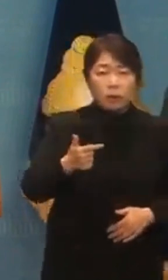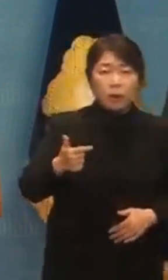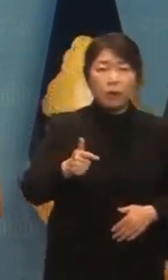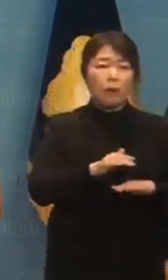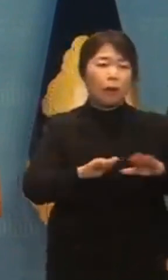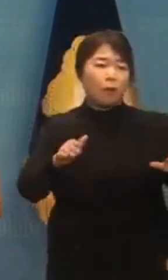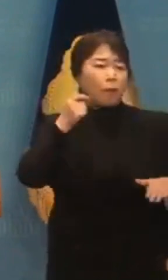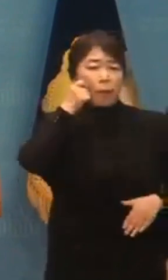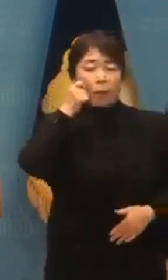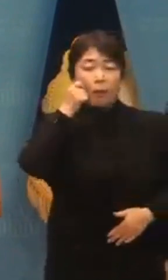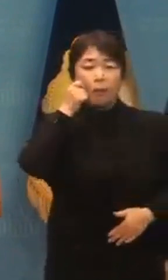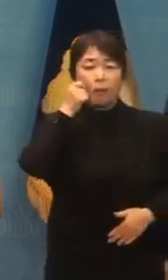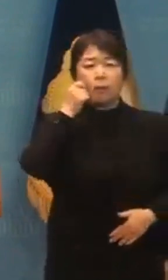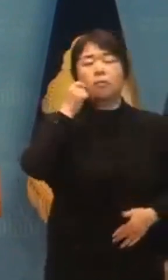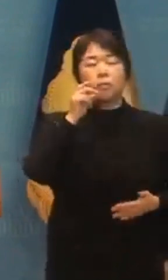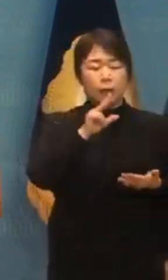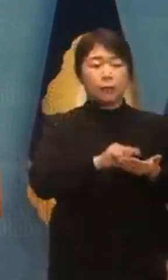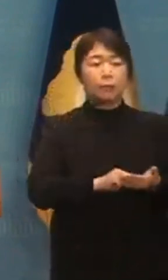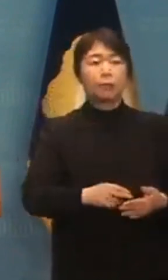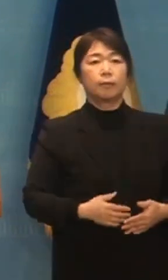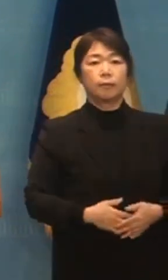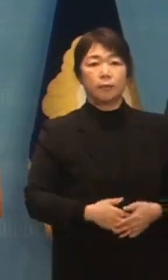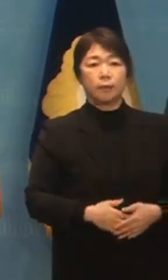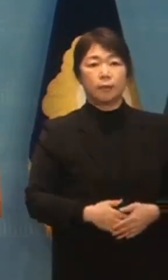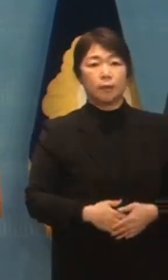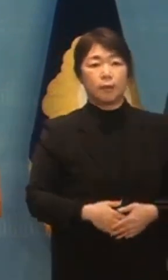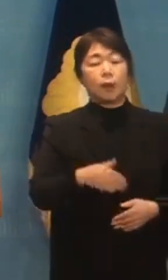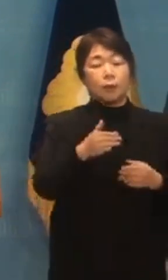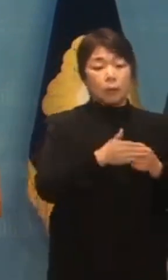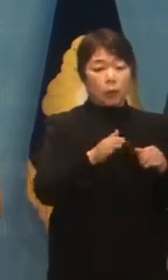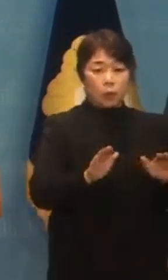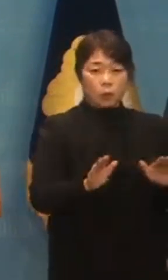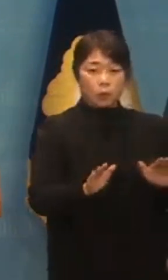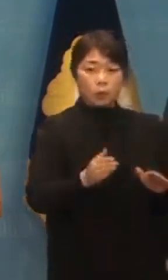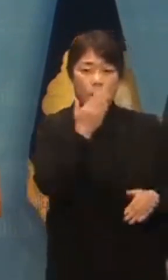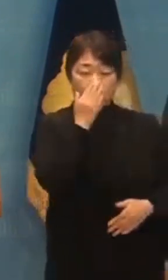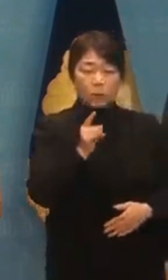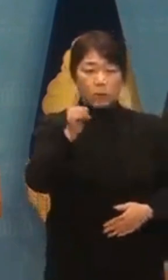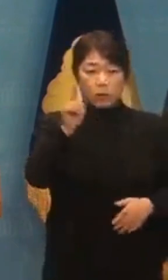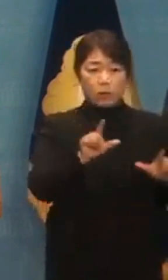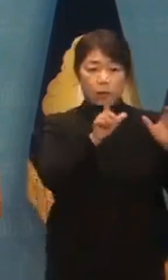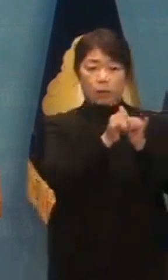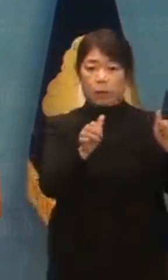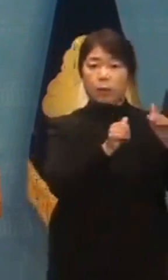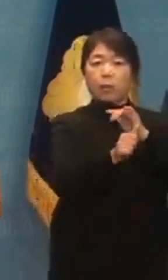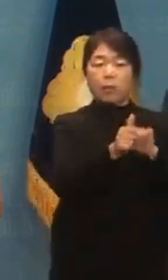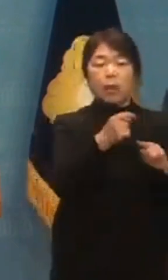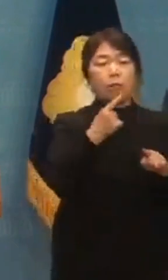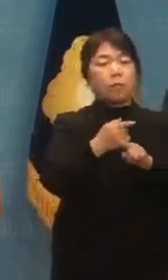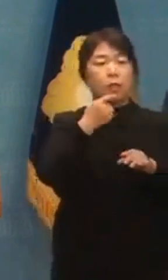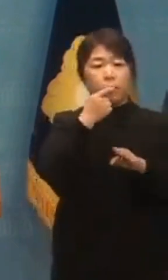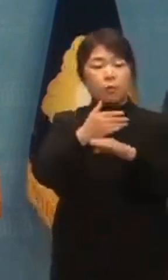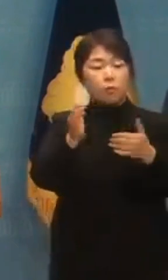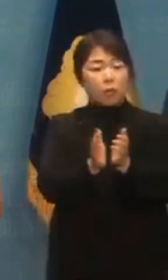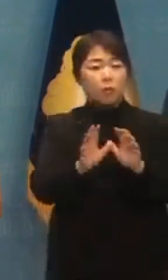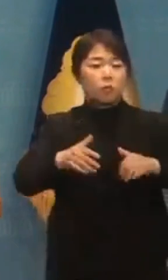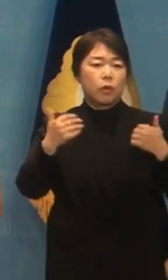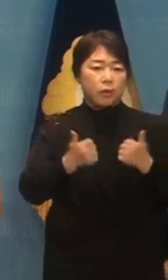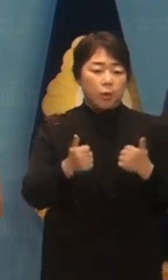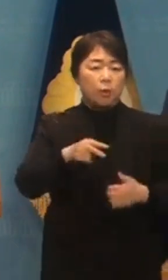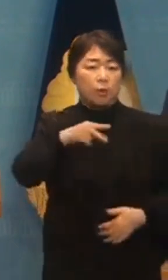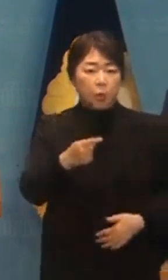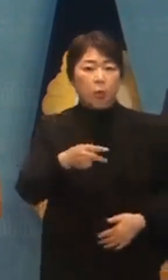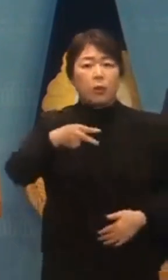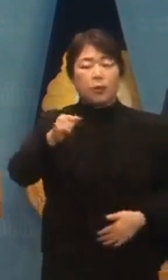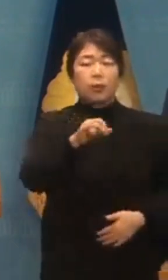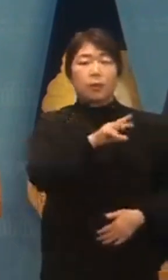해소하기에는 원천적으로 어려운 구조입니다. 이에 오늘 순천을 대표하는 더불어민주당 국회의원과